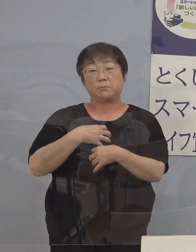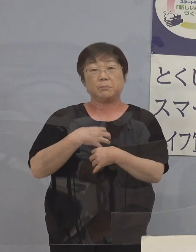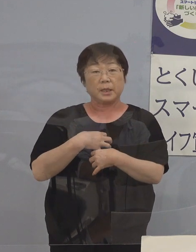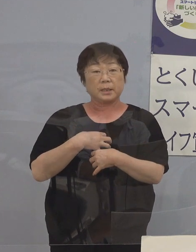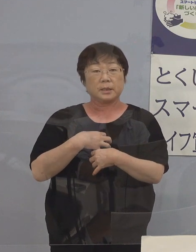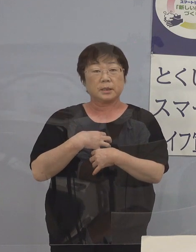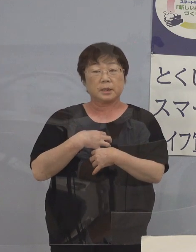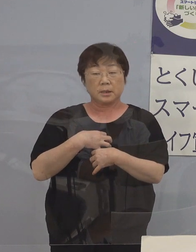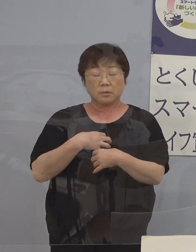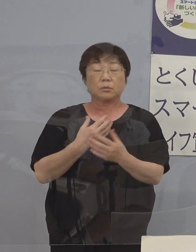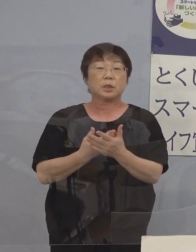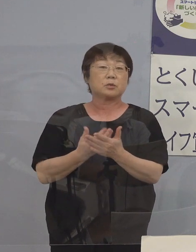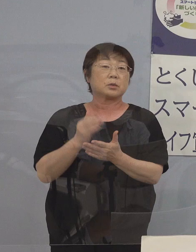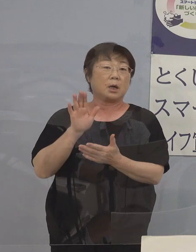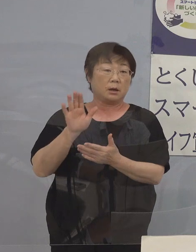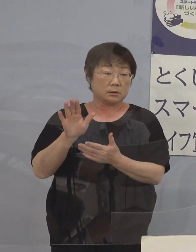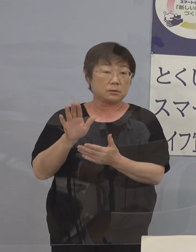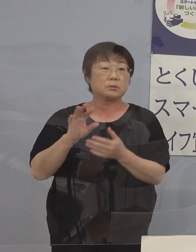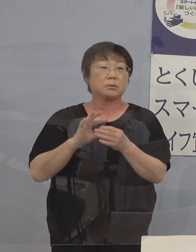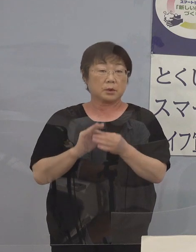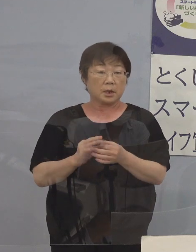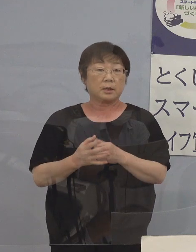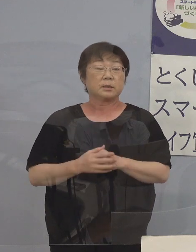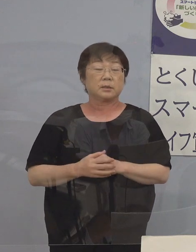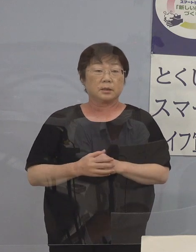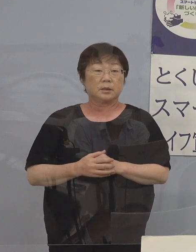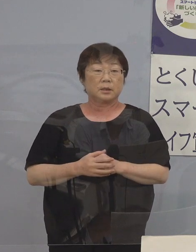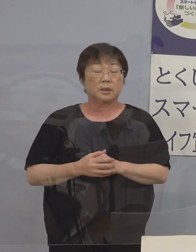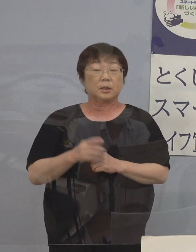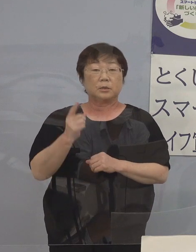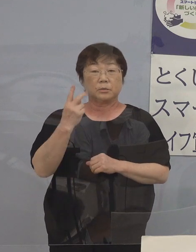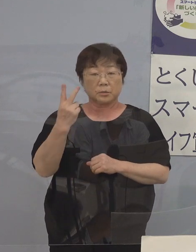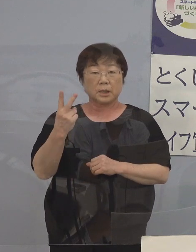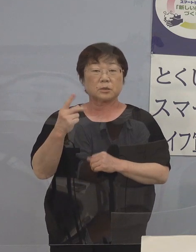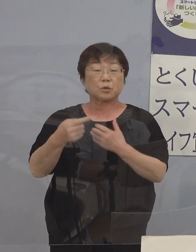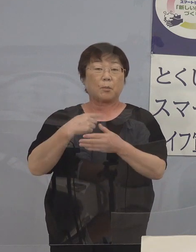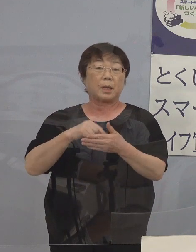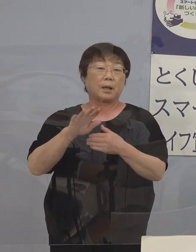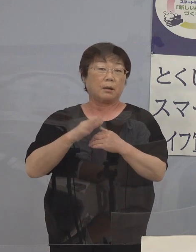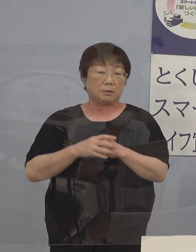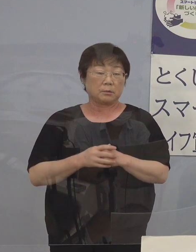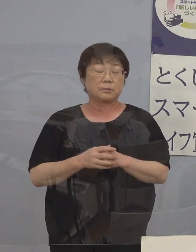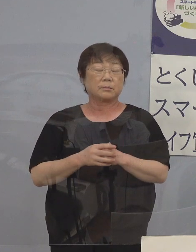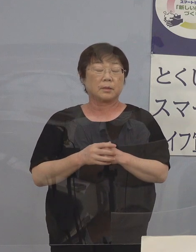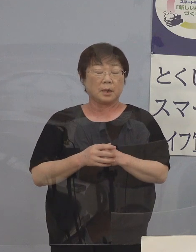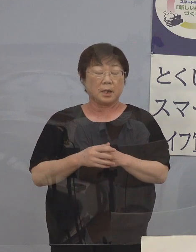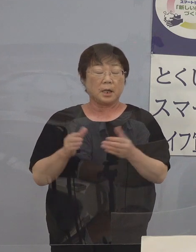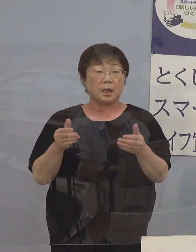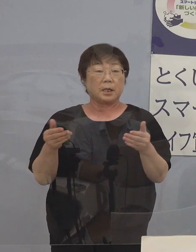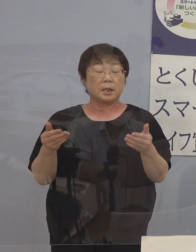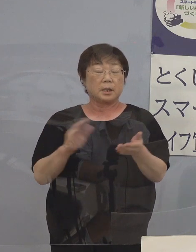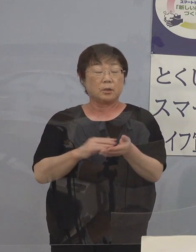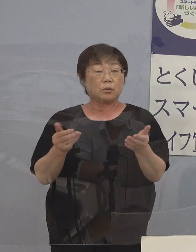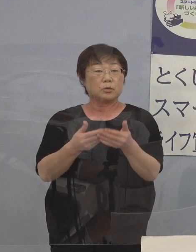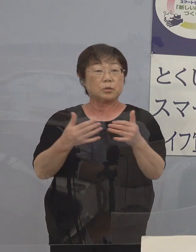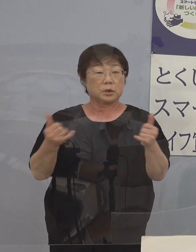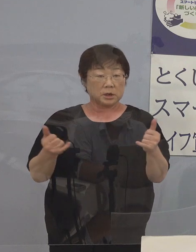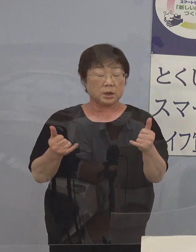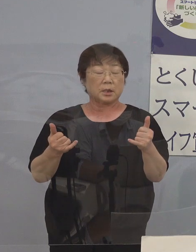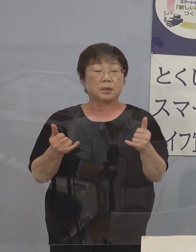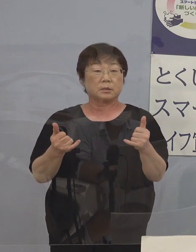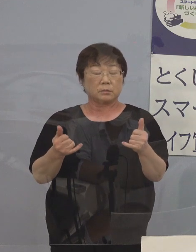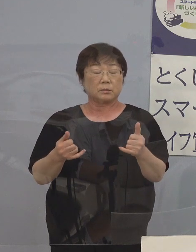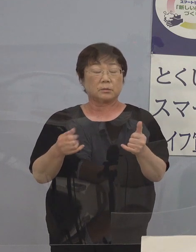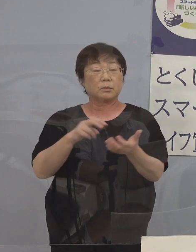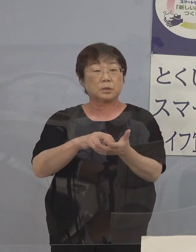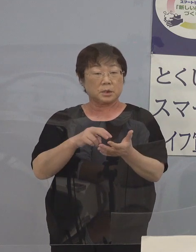のニーズ、これは実は両面あるんですね。医療従事者として現場のものを家族に持ち込ん